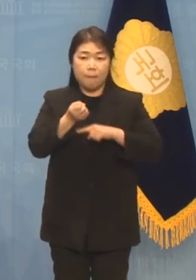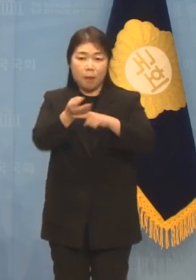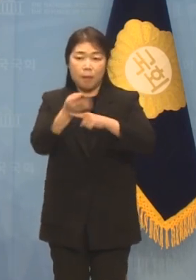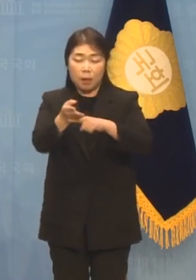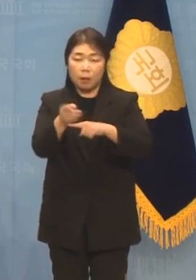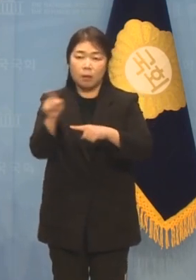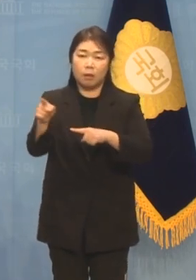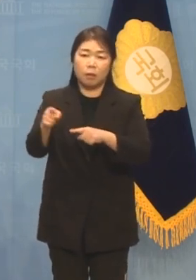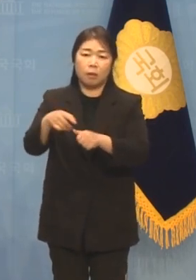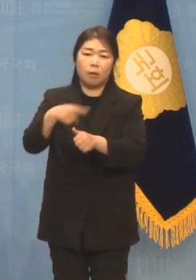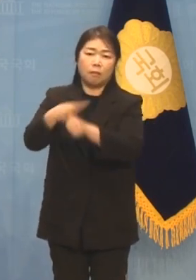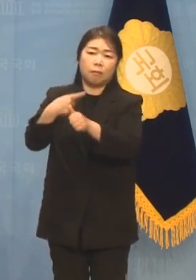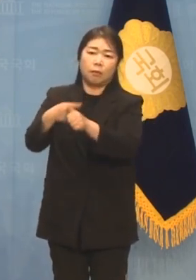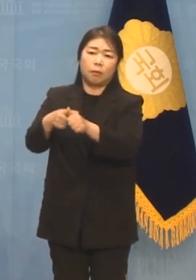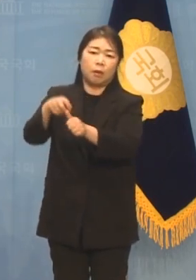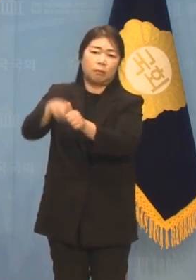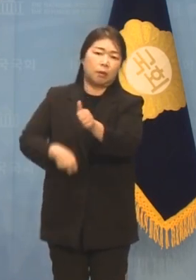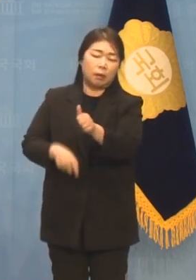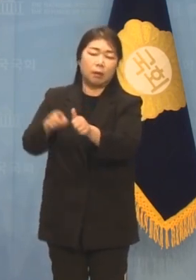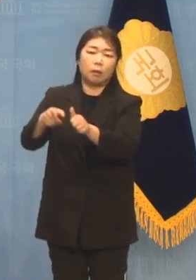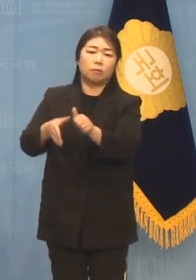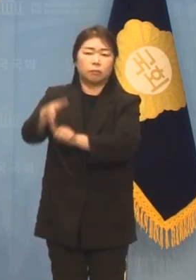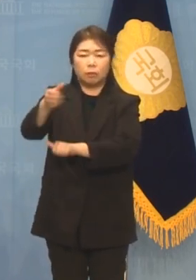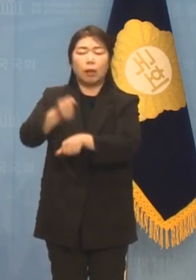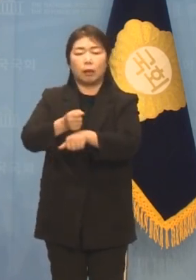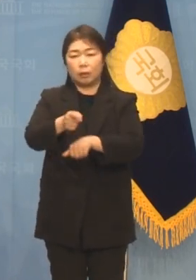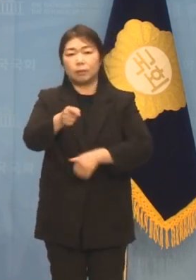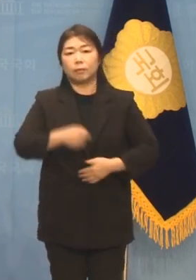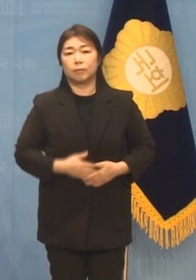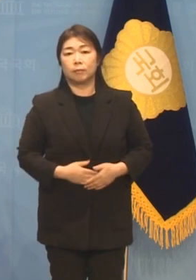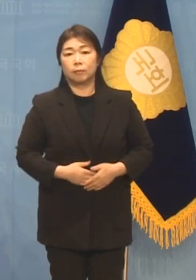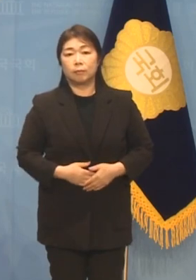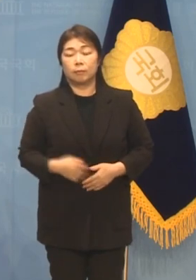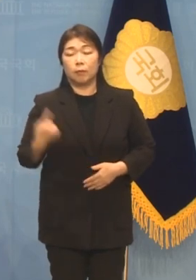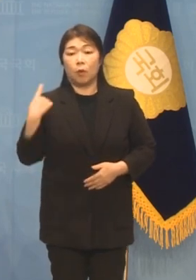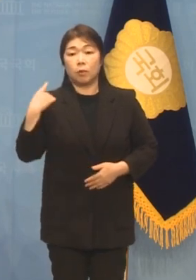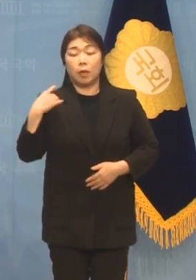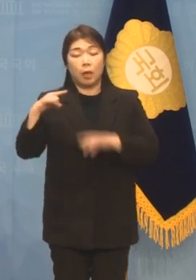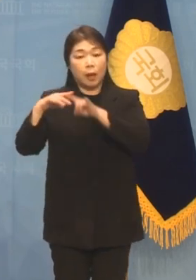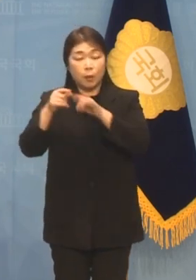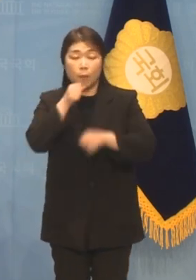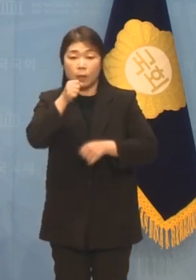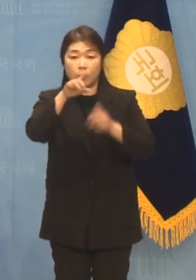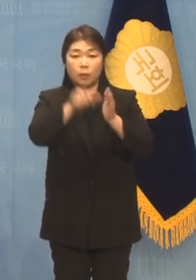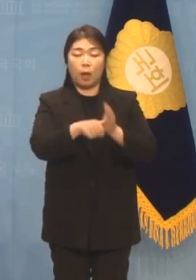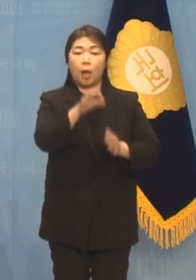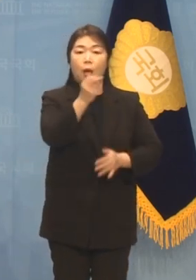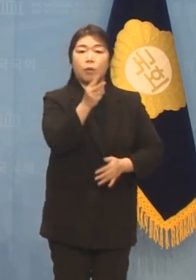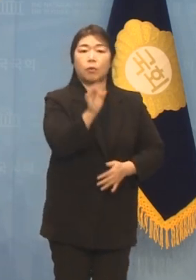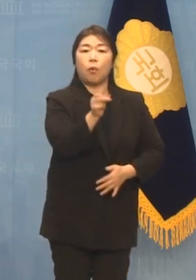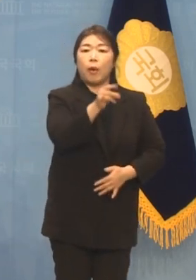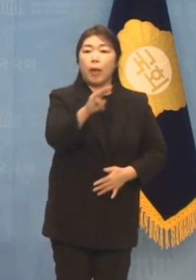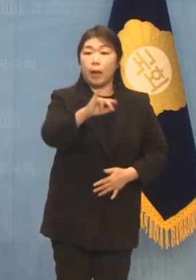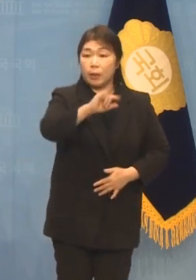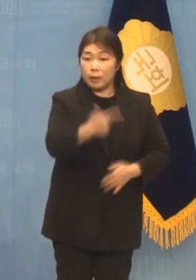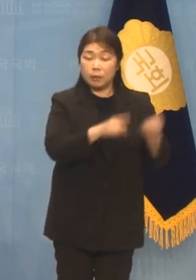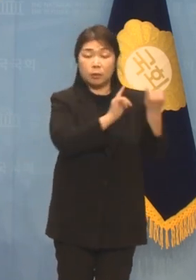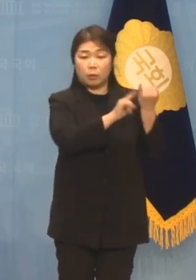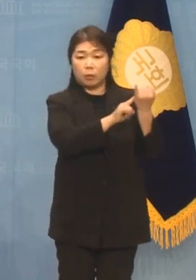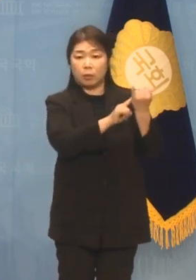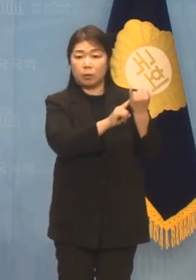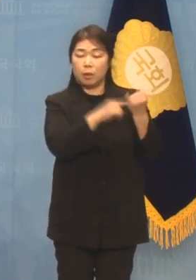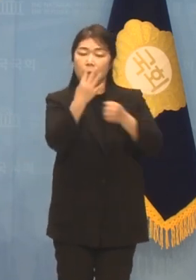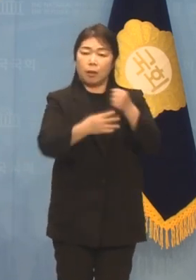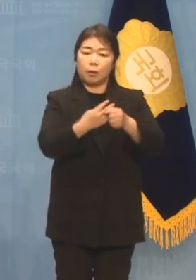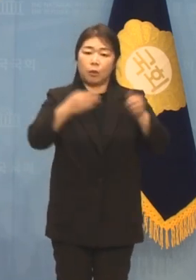말입니다. 이준석 대표가 어제 라디오 방송에서 용혜인 의원이 지난 4년 동안 기본소득당 내에서